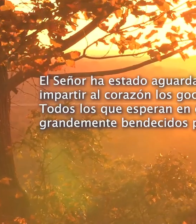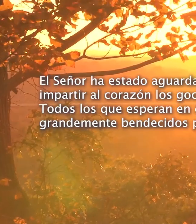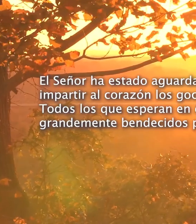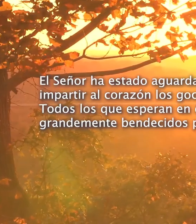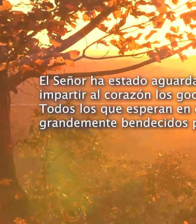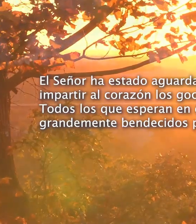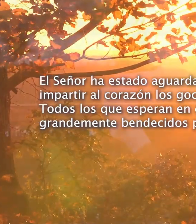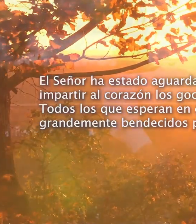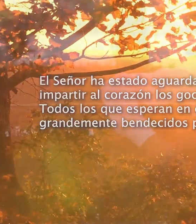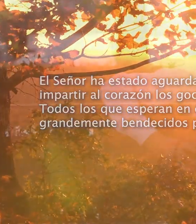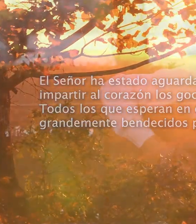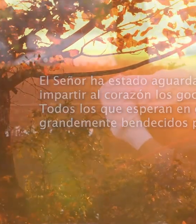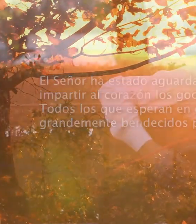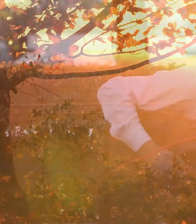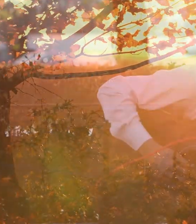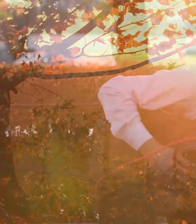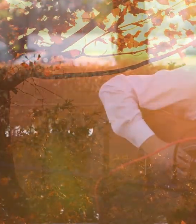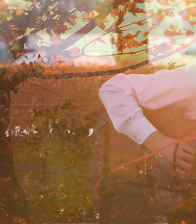i i